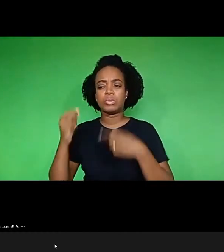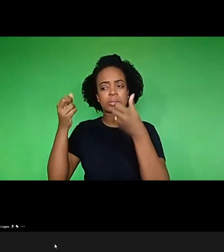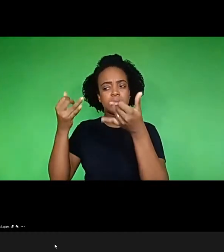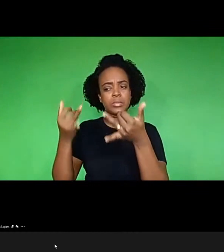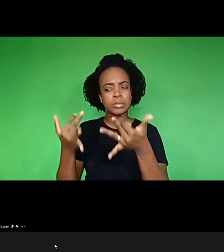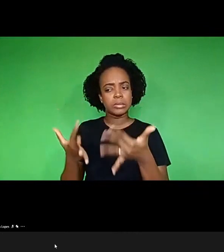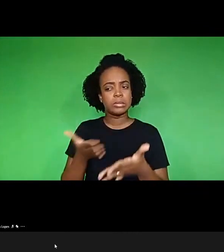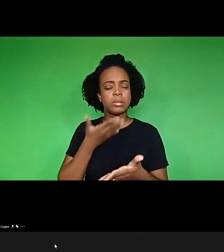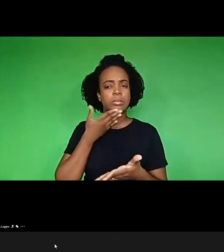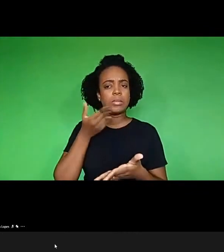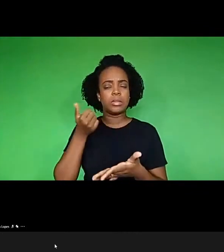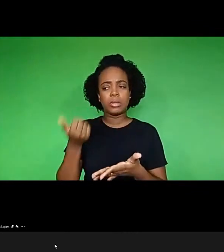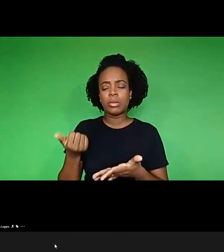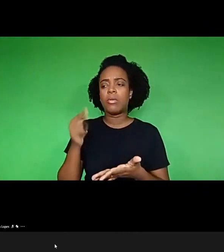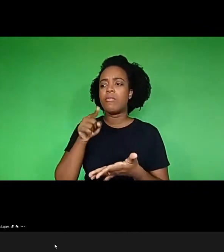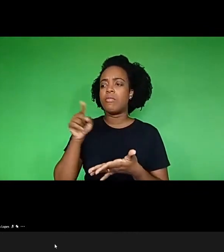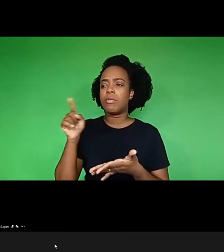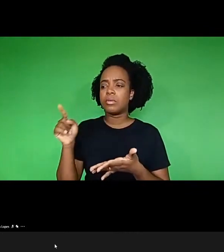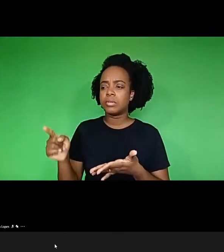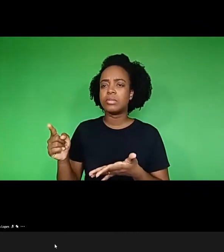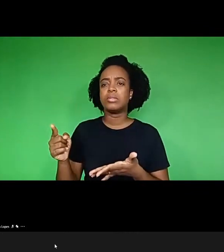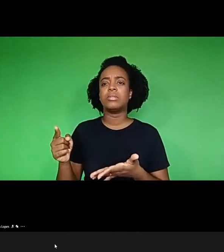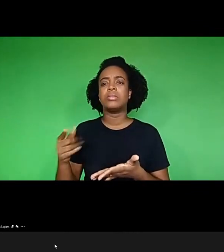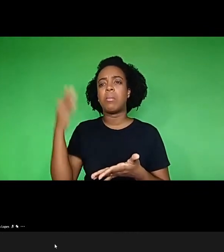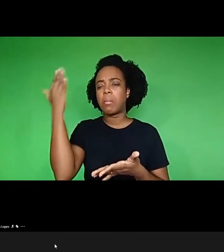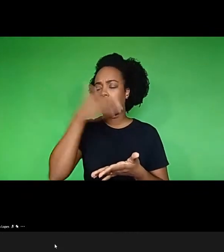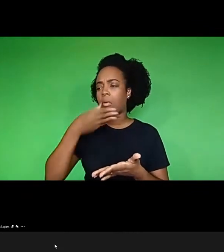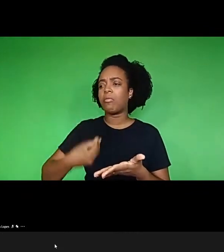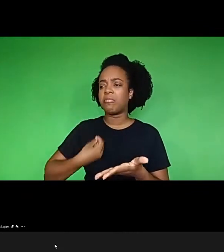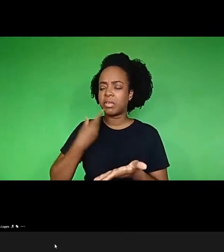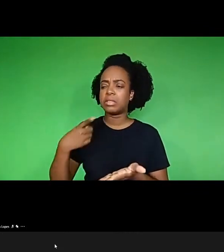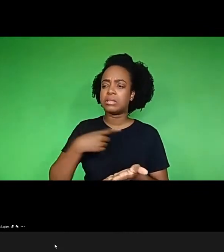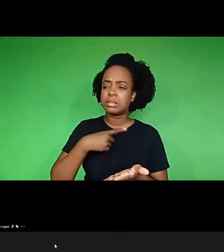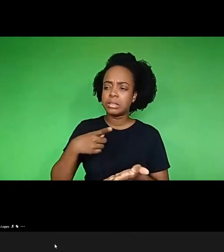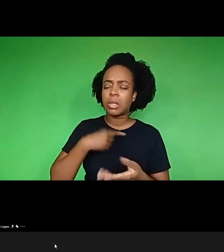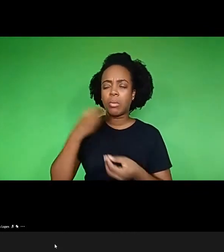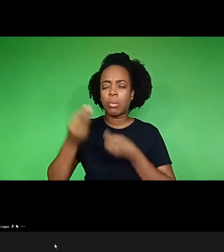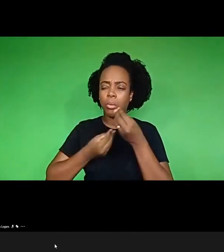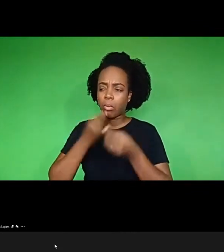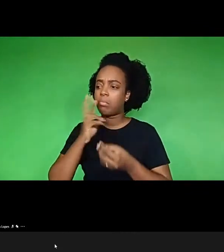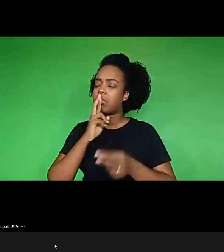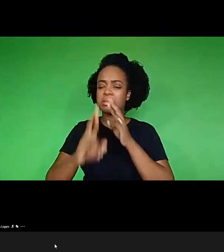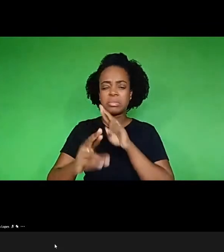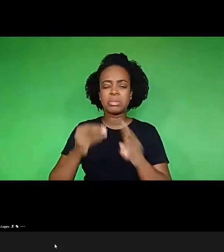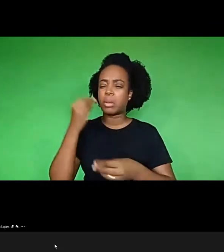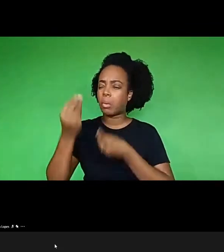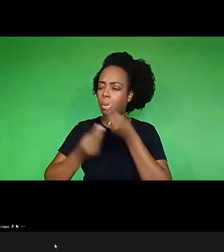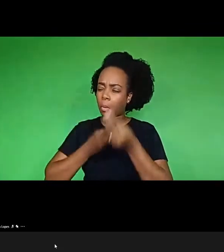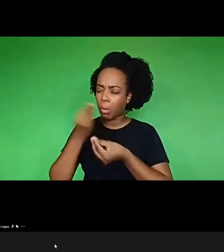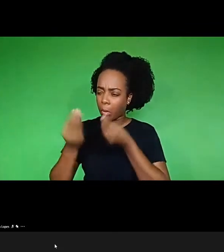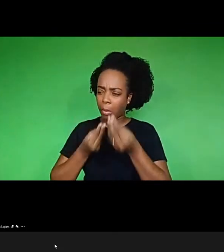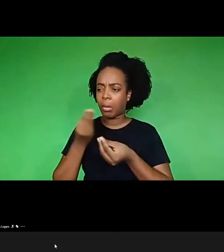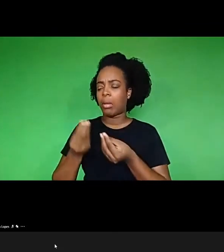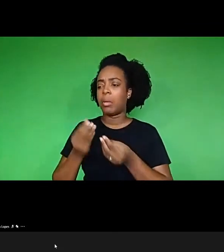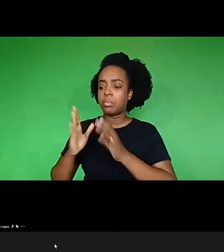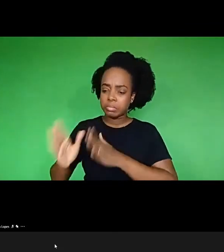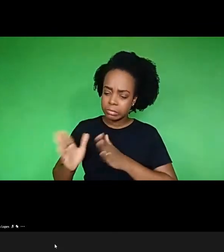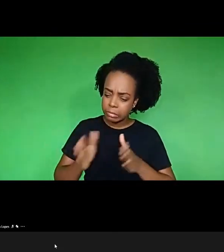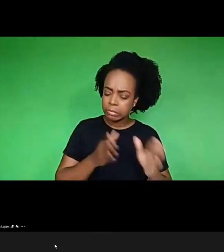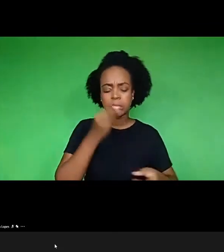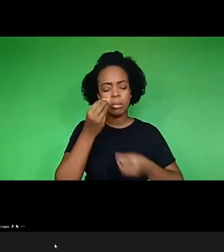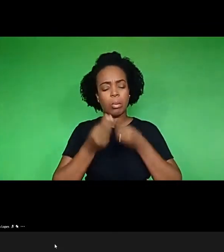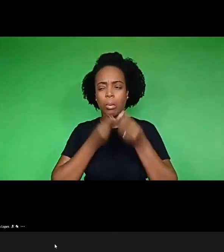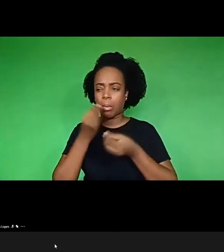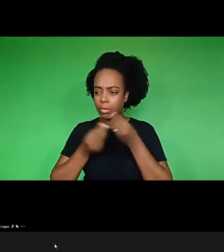devem responder, de como será a logística dessas atividades, né? Eles vão ter 2